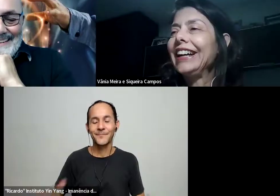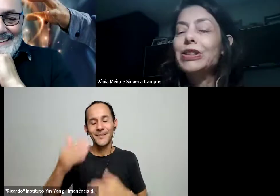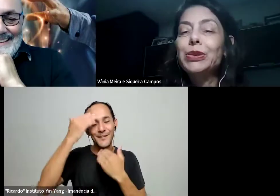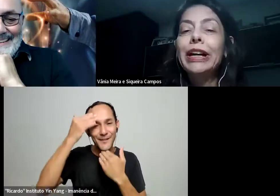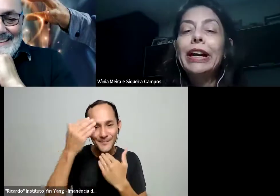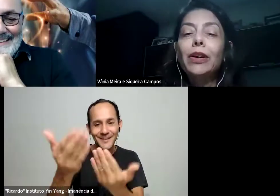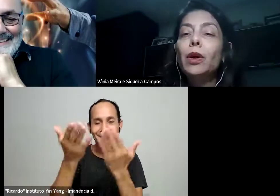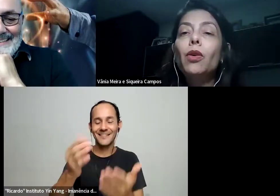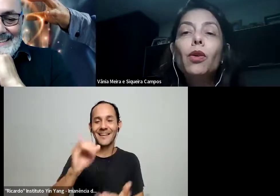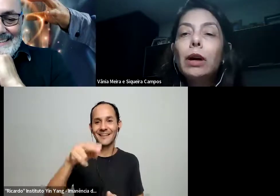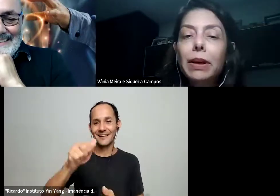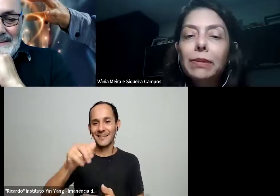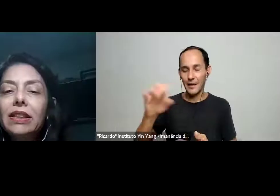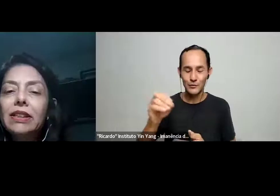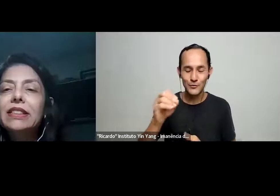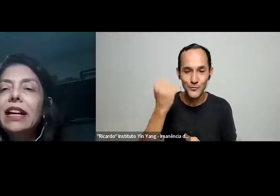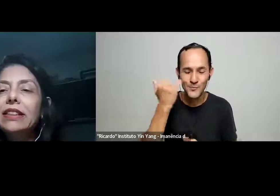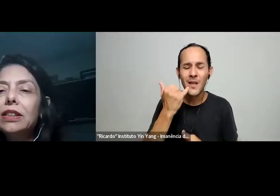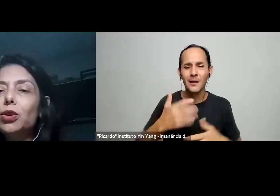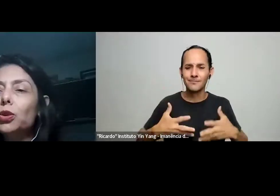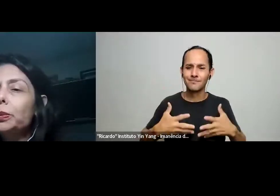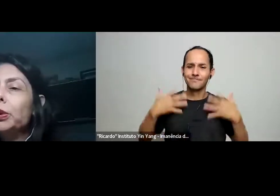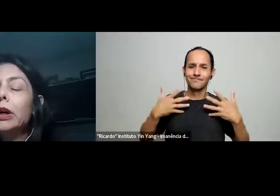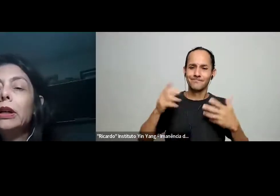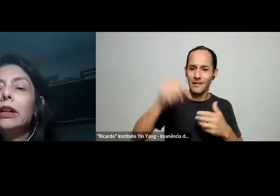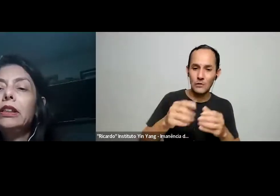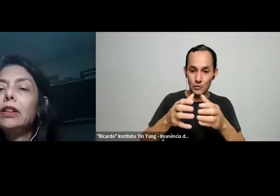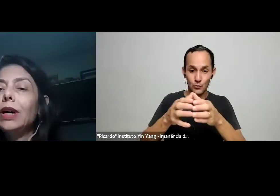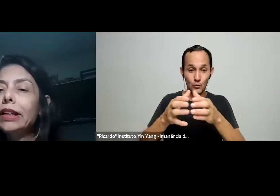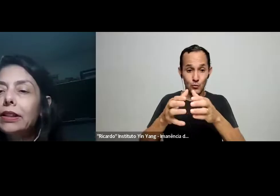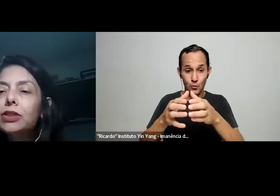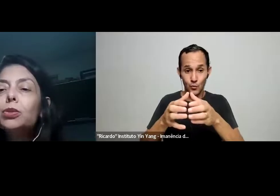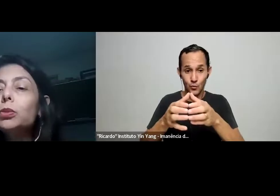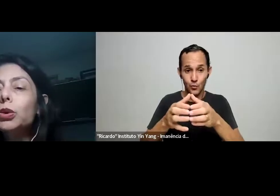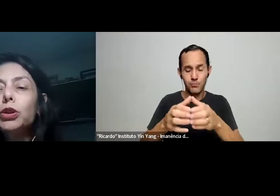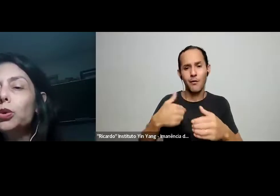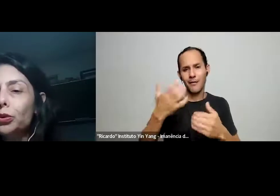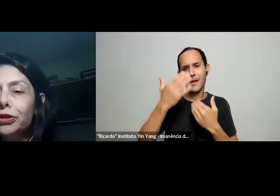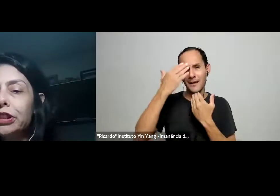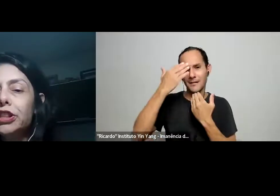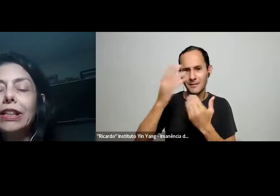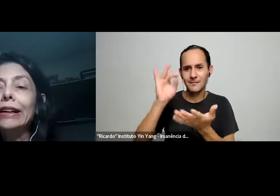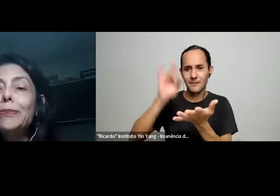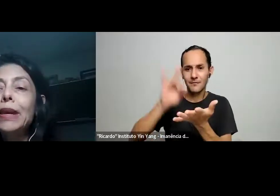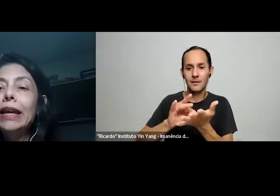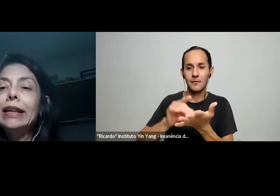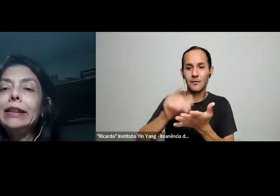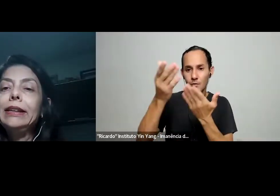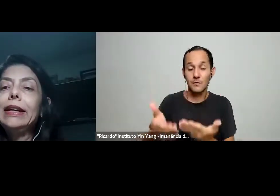Obrigada, Inácio. É uma honra para mim estar nesse grupo e eu agradeço muito o convite,